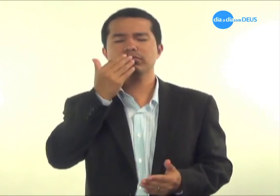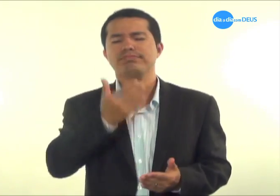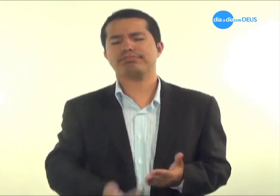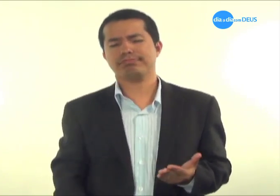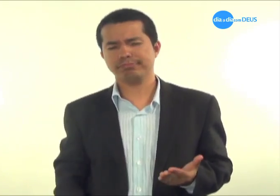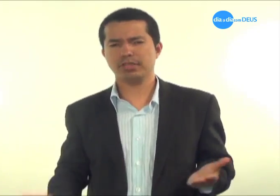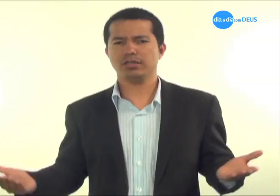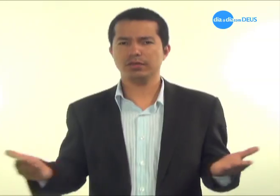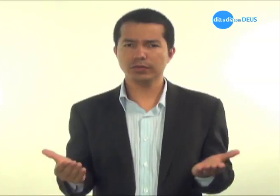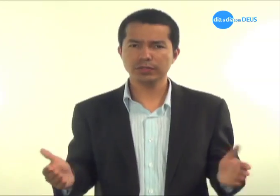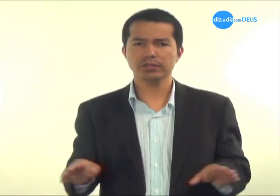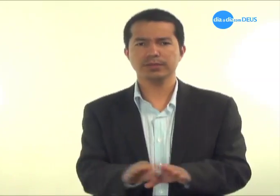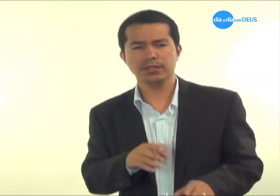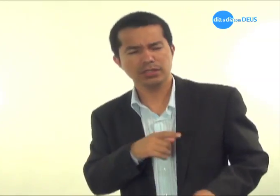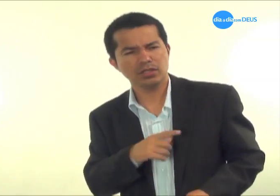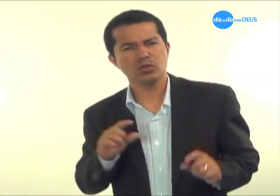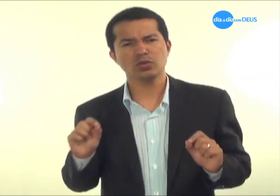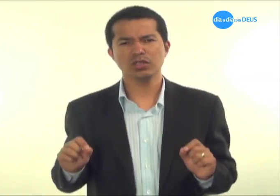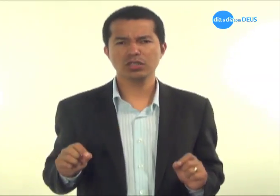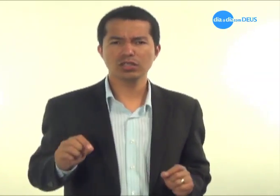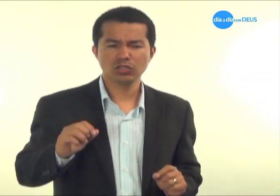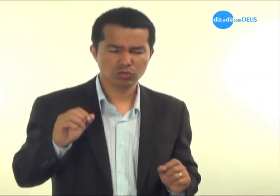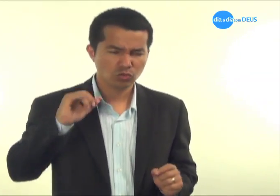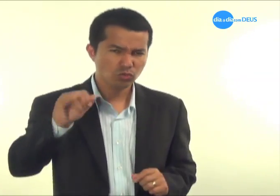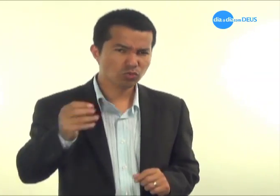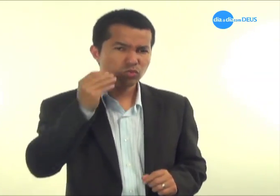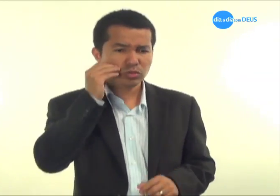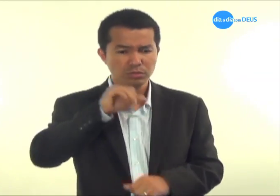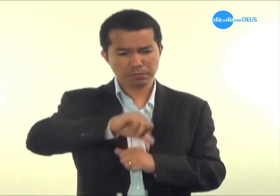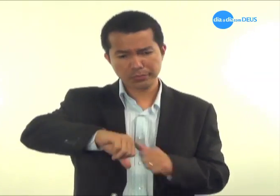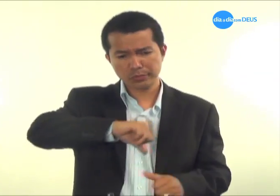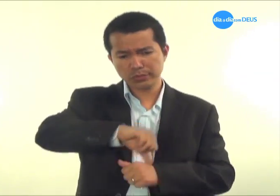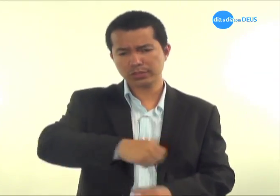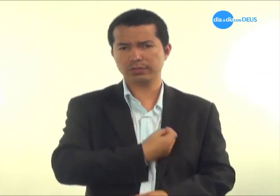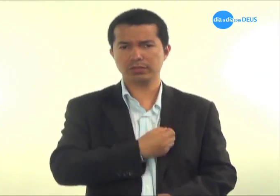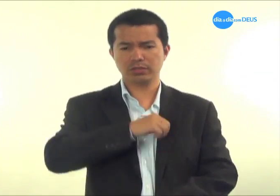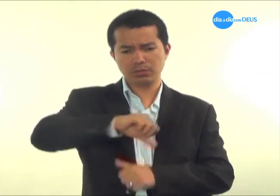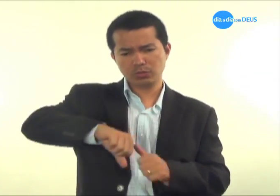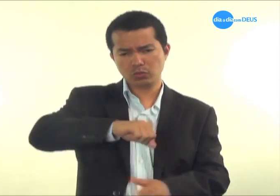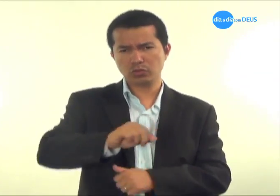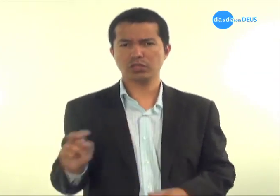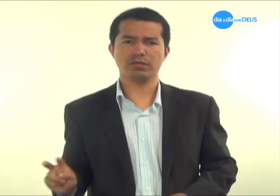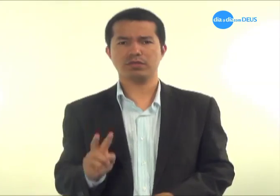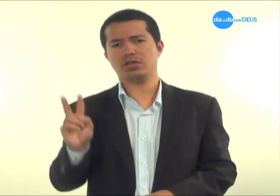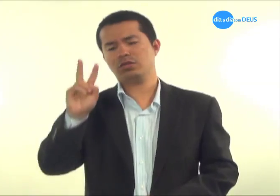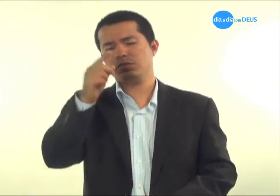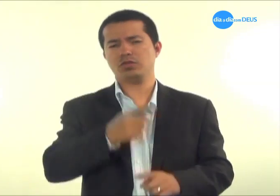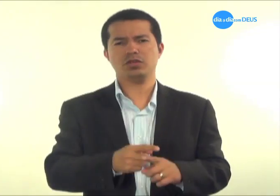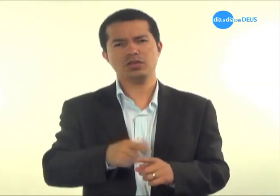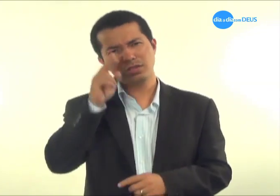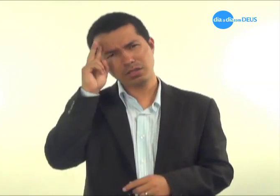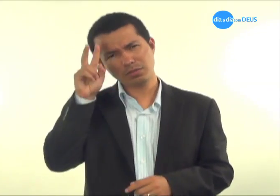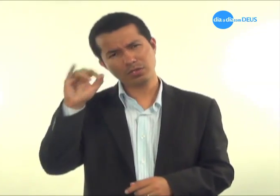valores eminentemente espirituais sendo trocados no coração de Judas. Quando Judas começou a seguir